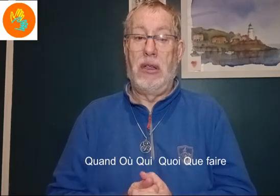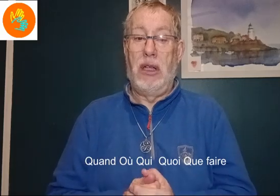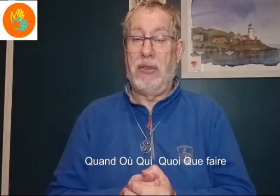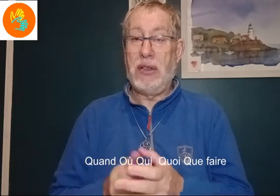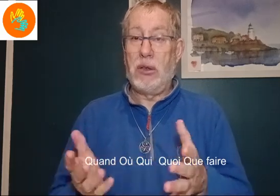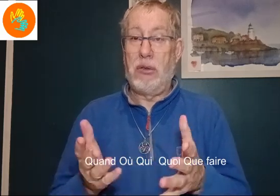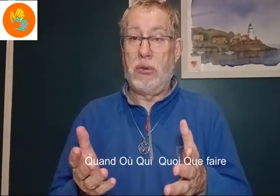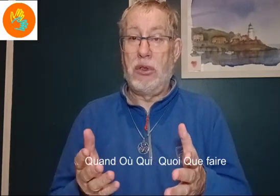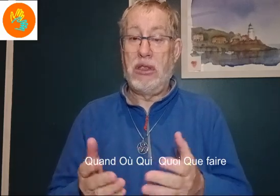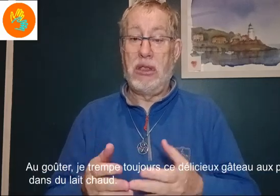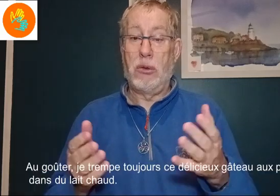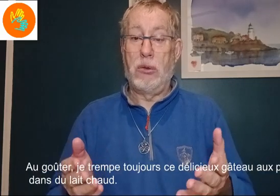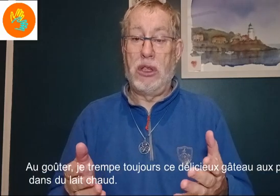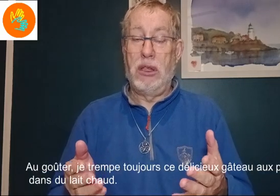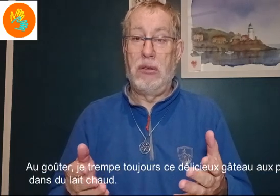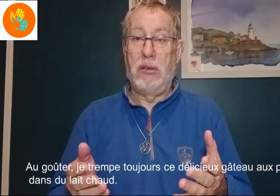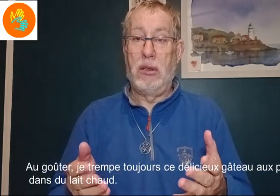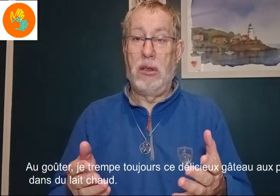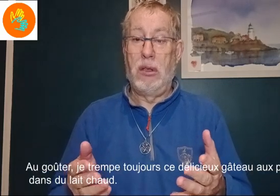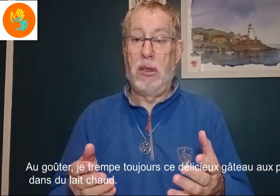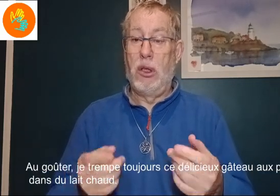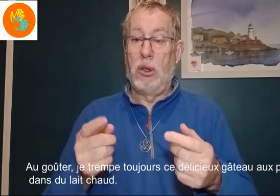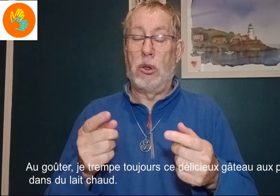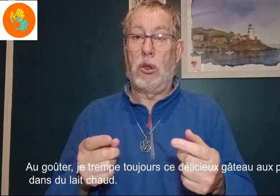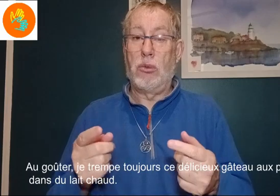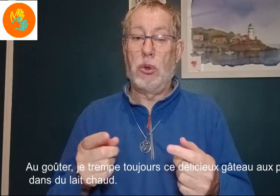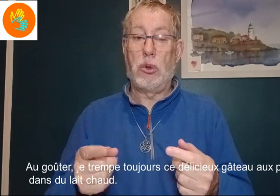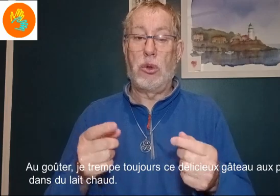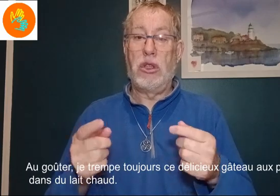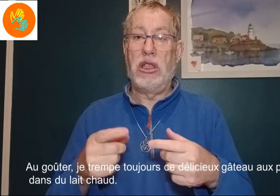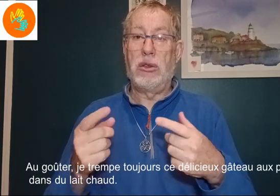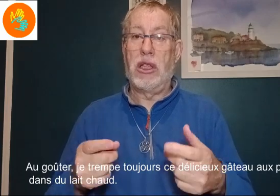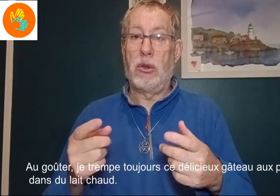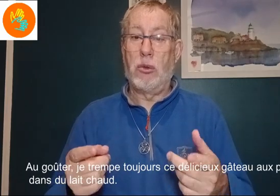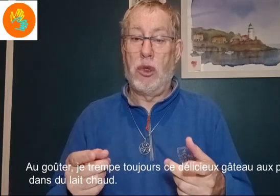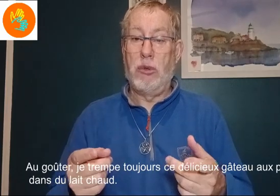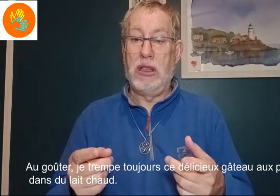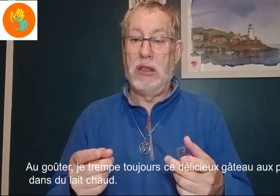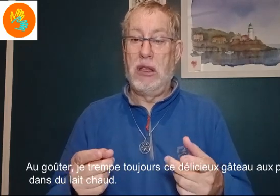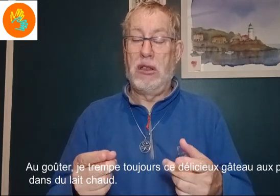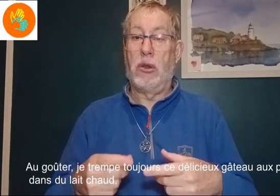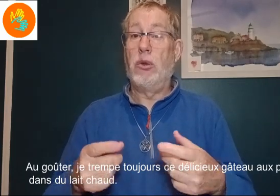La phrase que je vais vous donner, c'est au goûter. Je trempe toujours ce délicieux gâteau aux pommes dans du lait